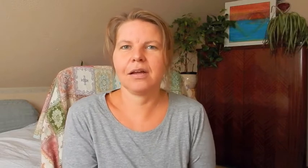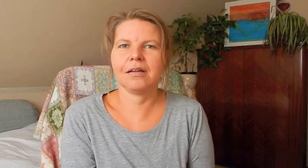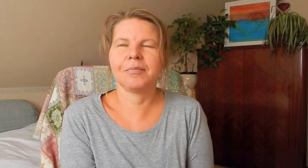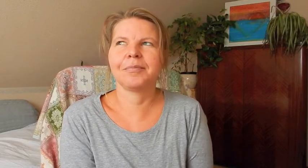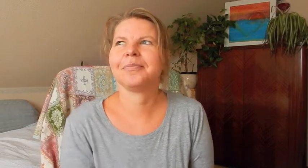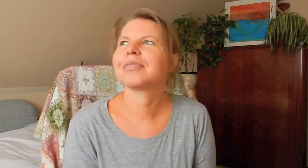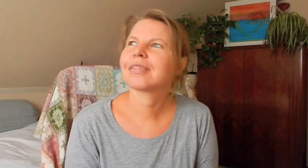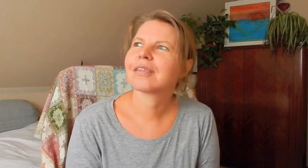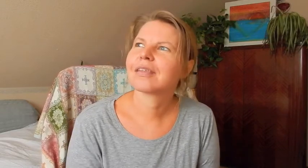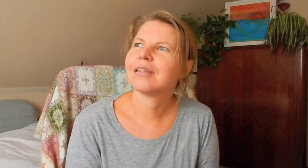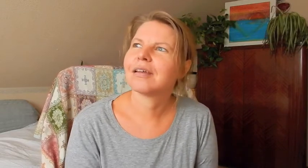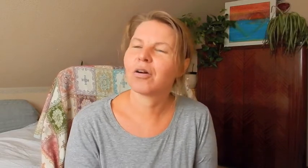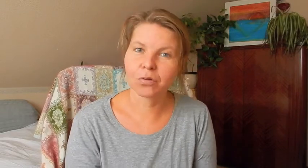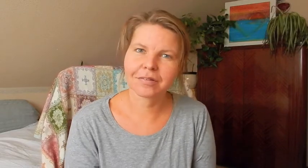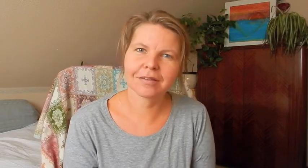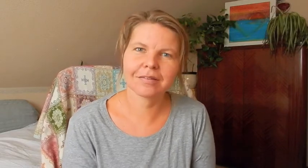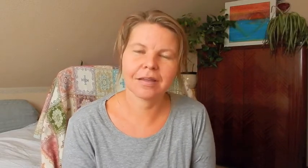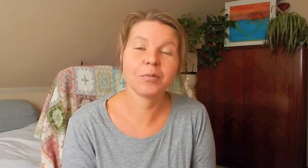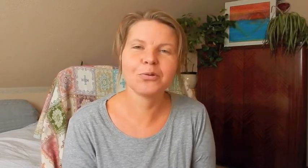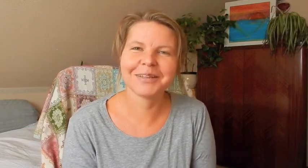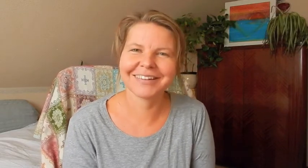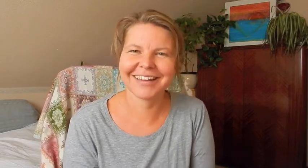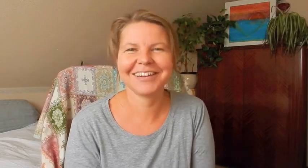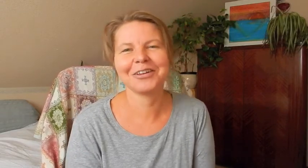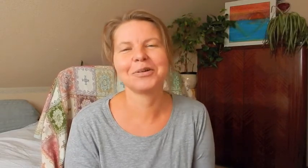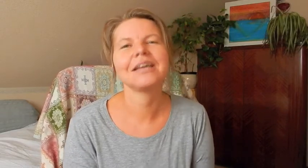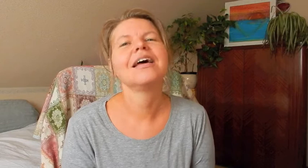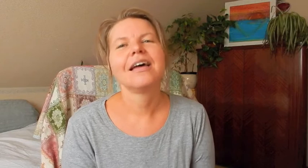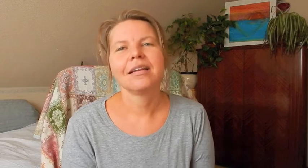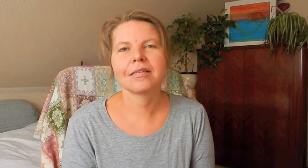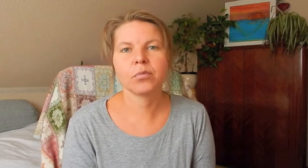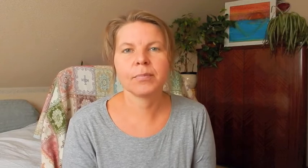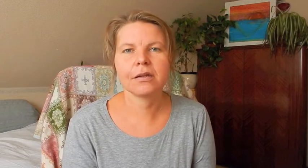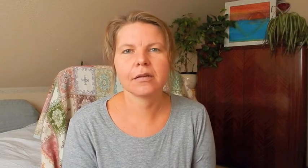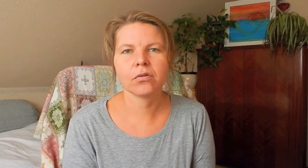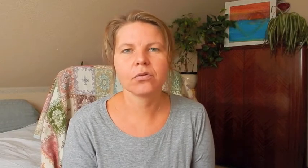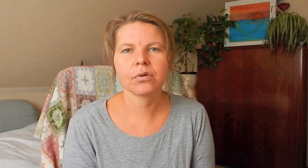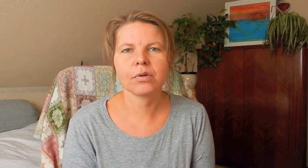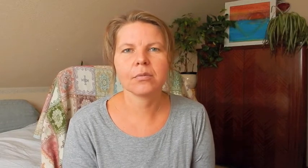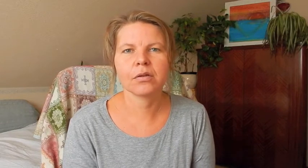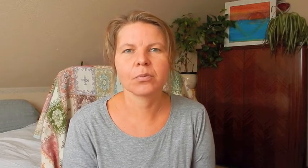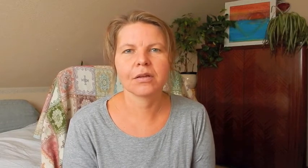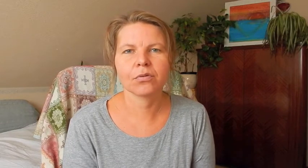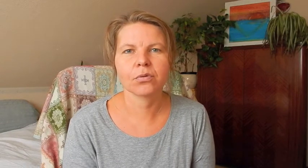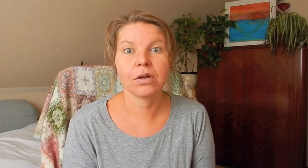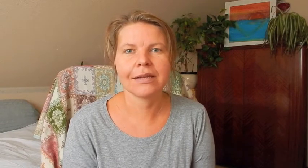ja im August jetzt, im Juli, Ende Juli, dieses Meditationsretreat mit Tobias von